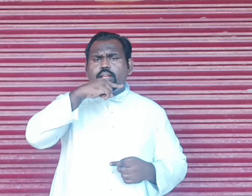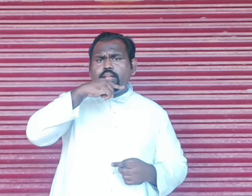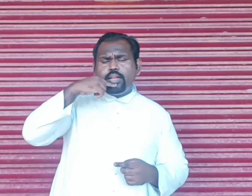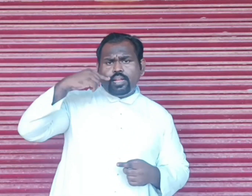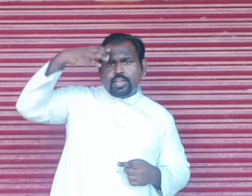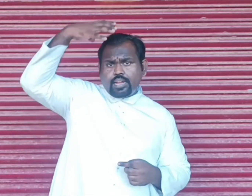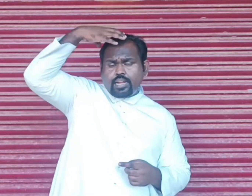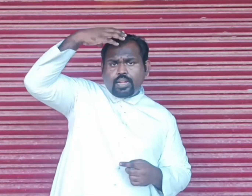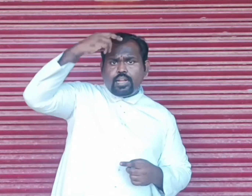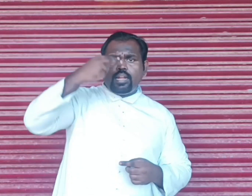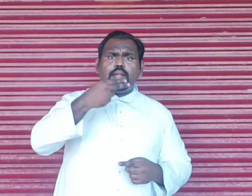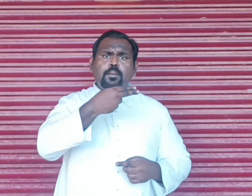പേരെഴുതി